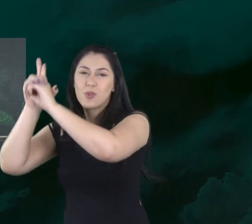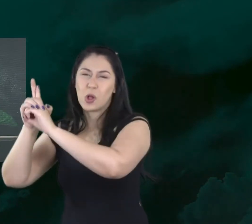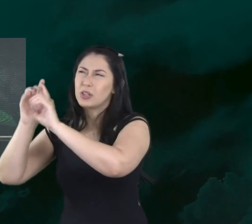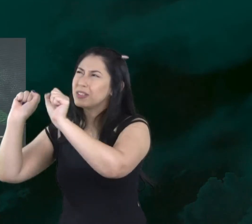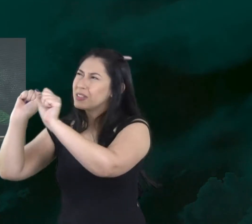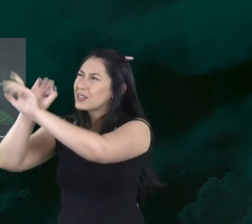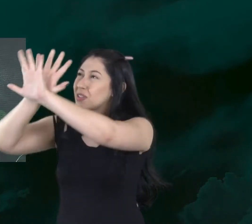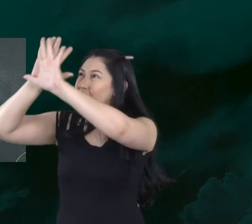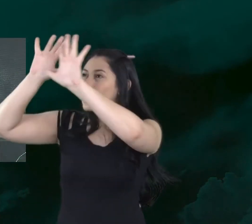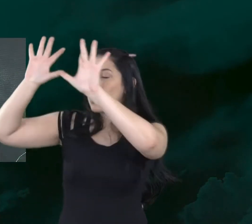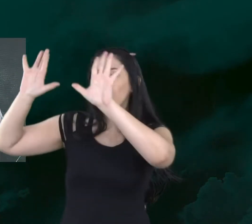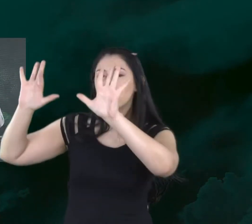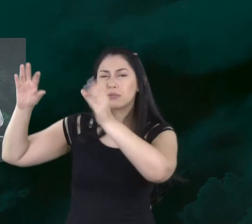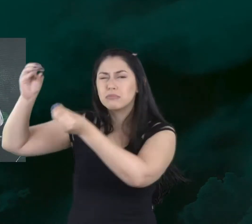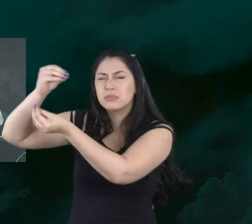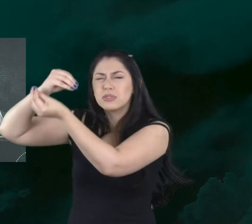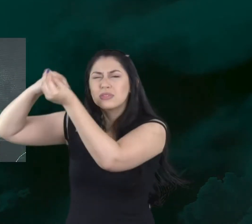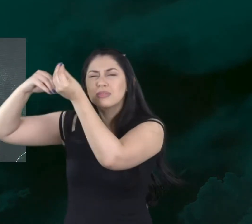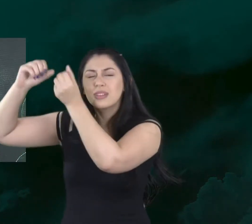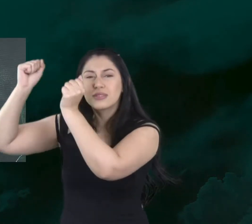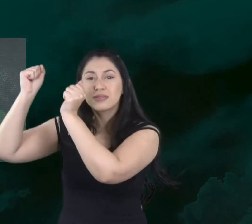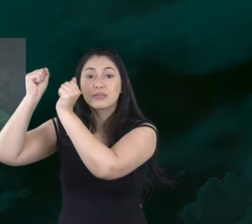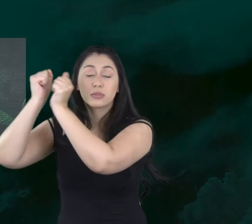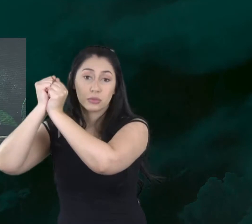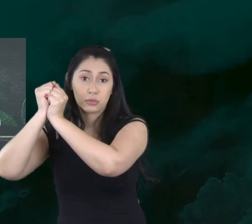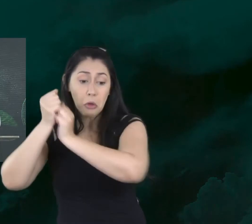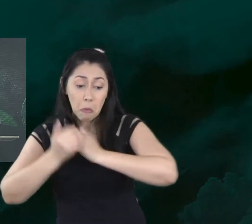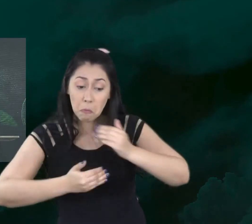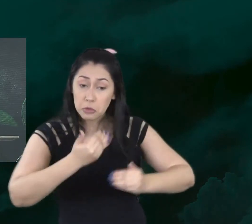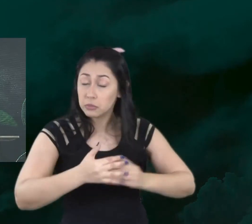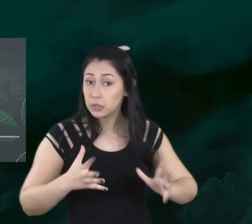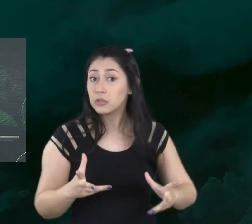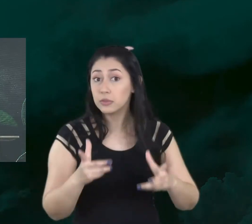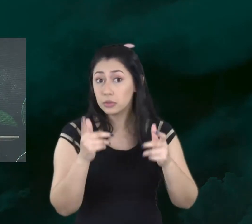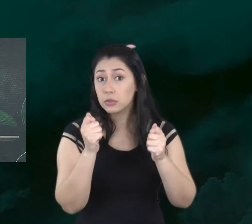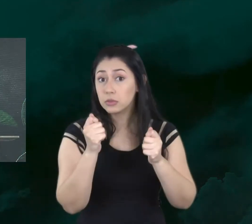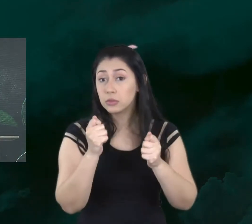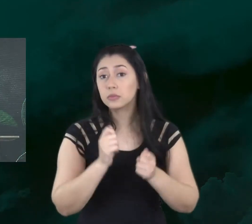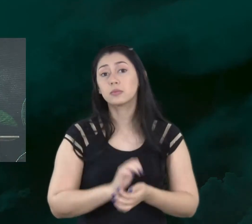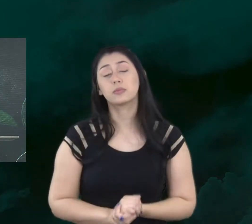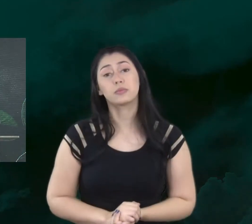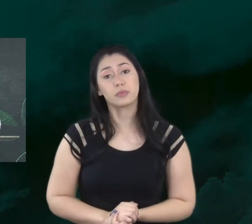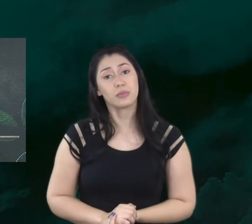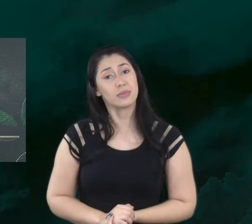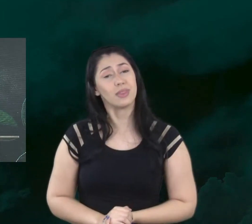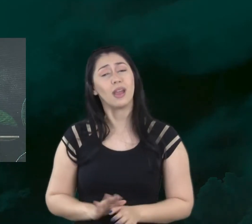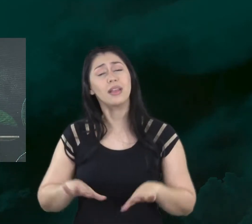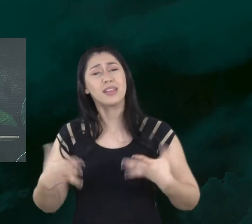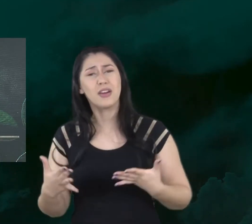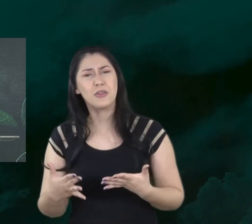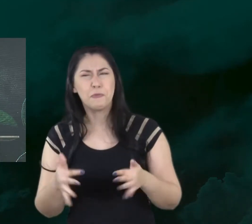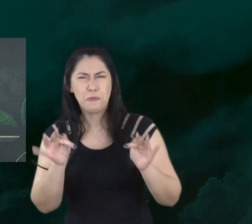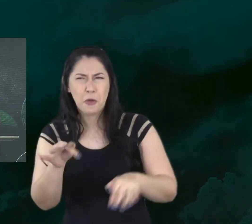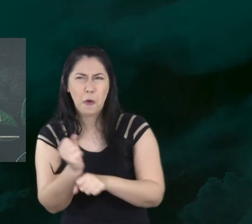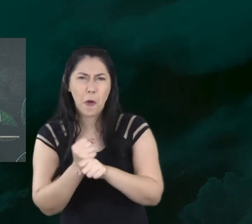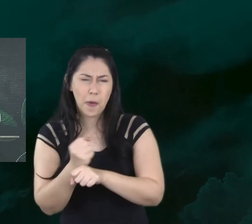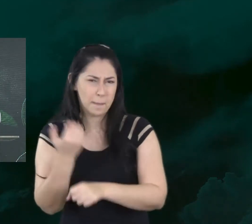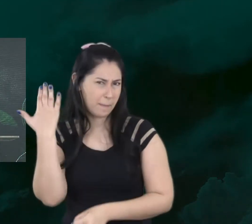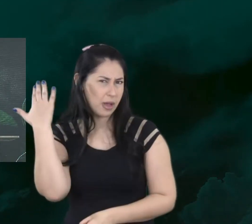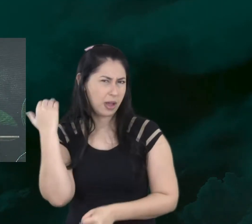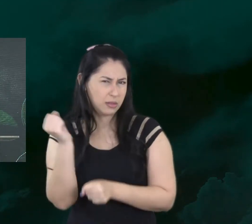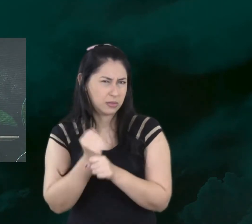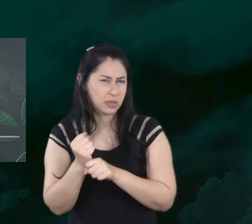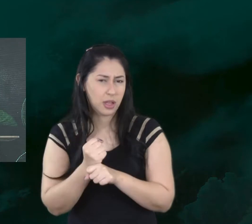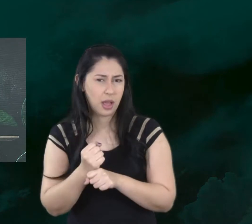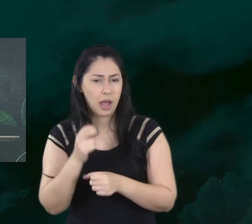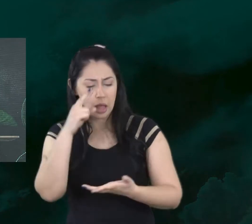do próprio Deus. Então, esse processo é maravilhoso, e Deus então nos levou no final do ano passado, né, a ver o livro